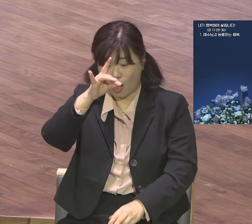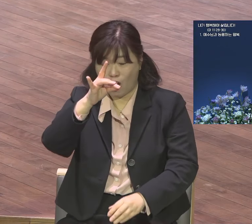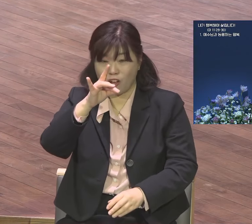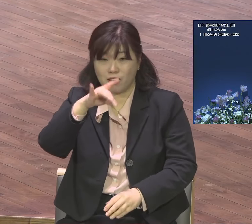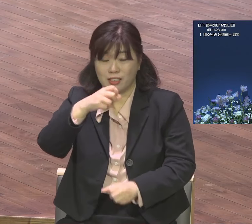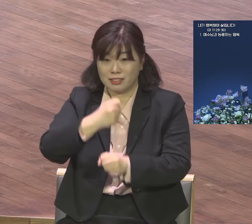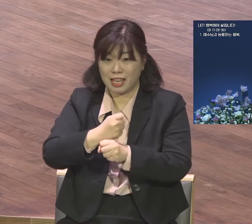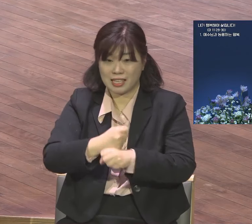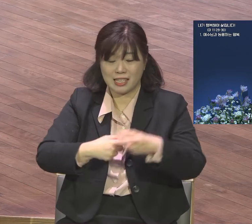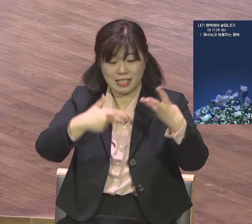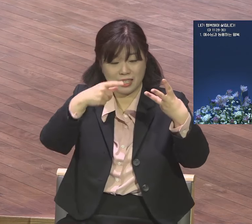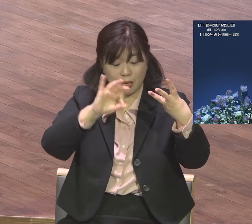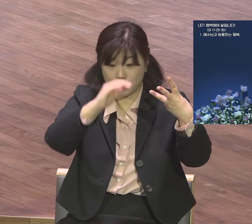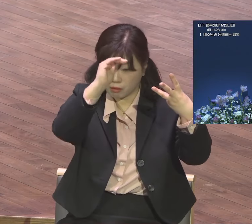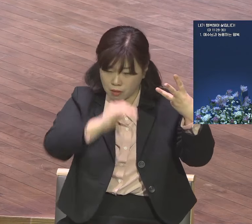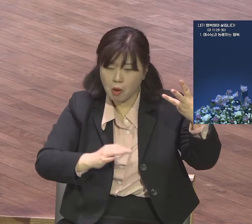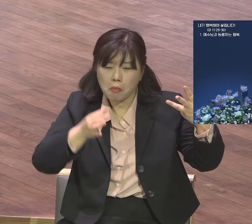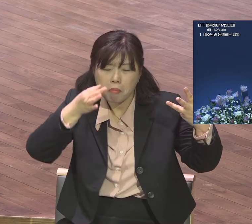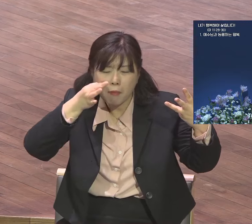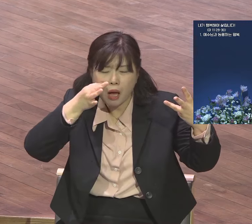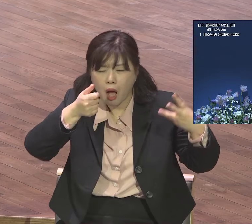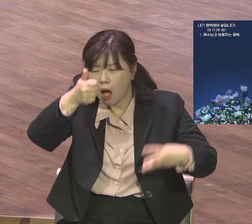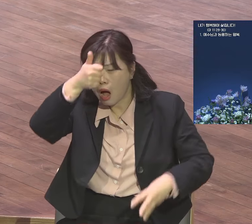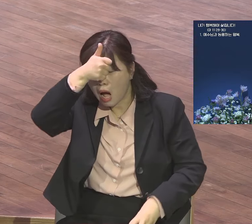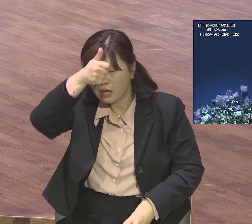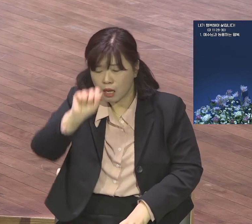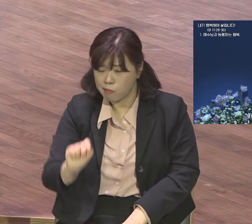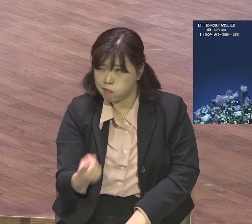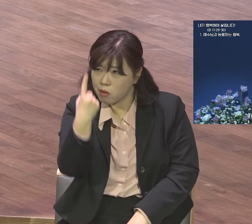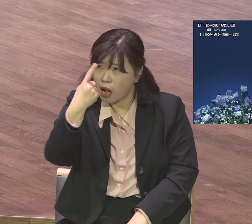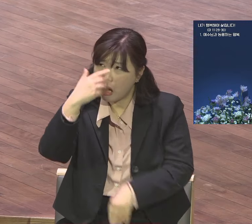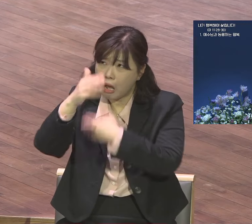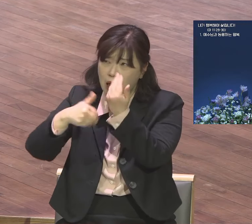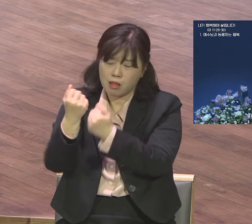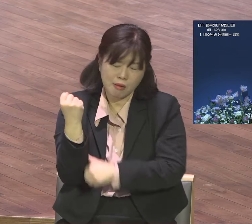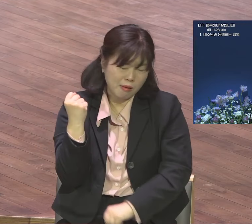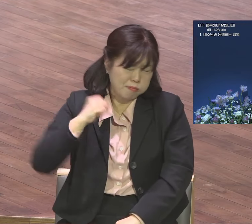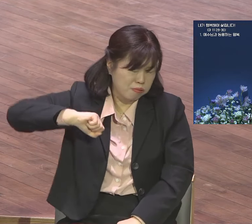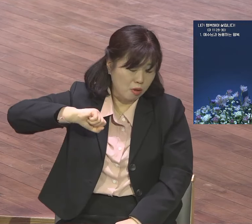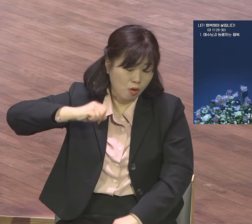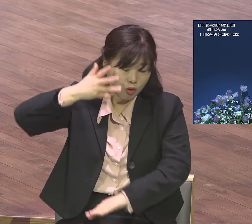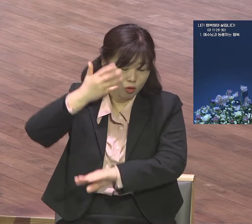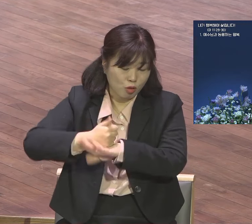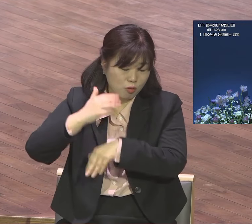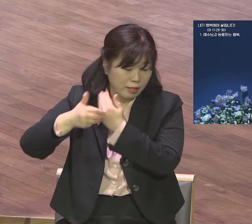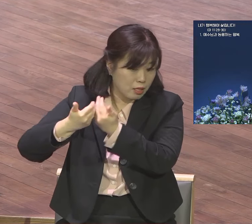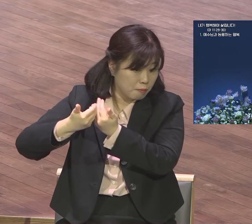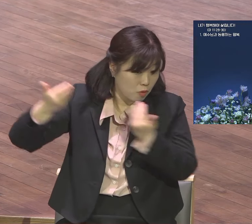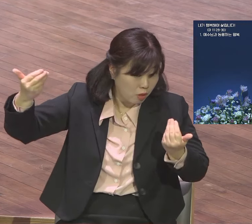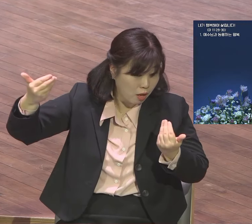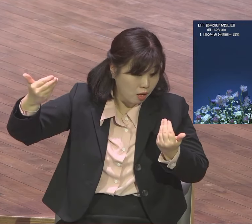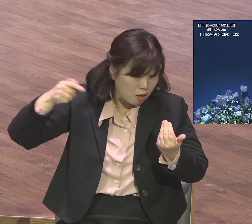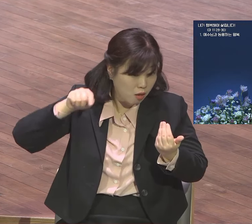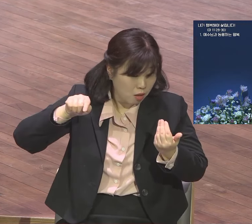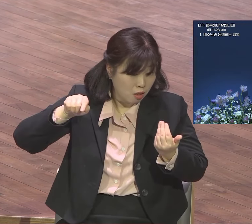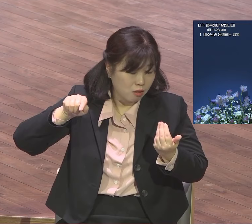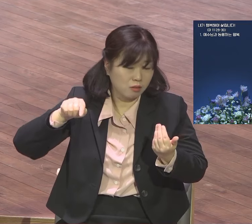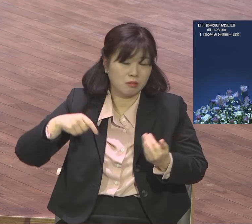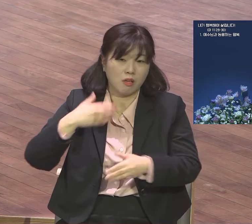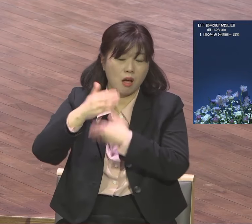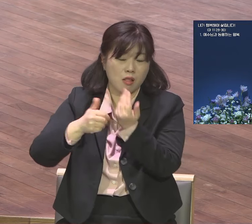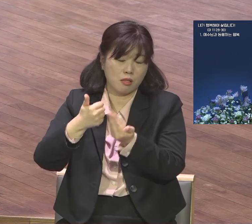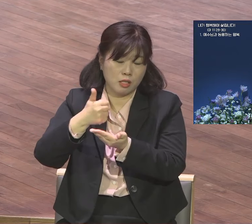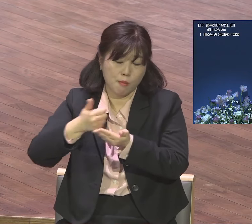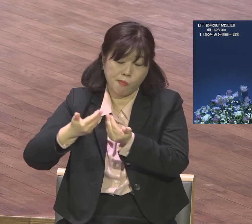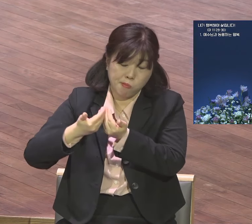하나님의 말씀에 불순종하며 타락하게 되었습니다. 거룩한 하나님과 함께 할 수 없었습니다. 그래서 하나님을 떠나게